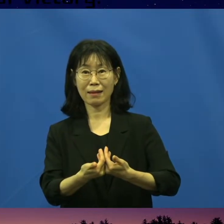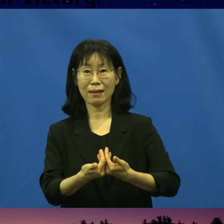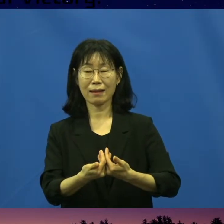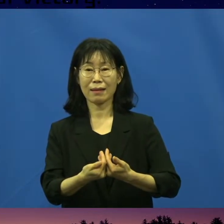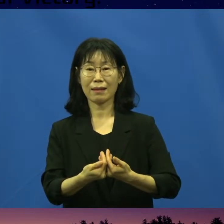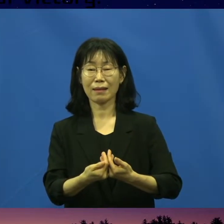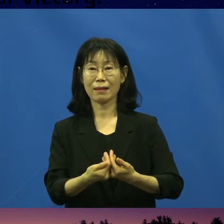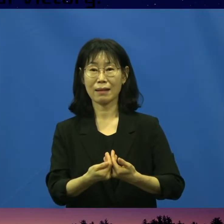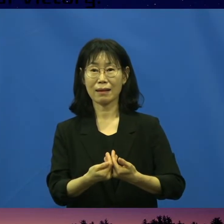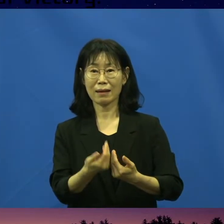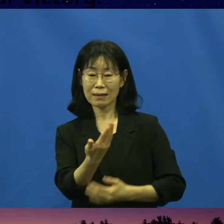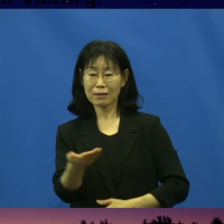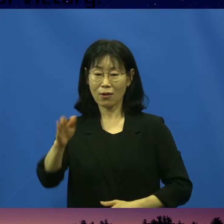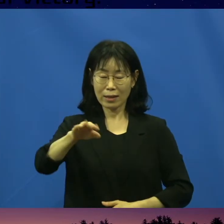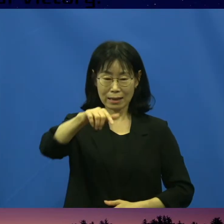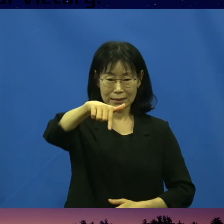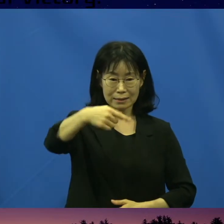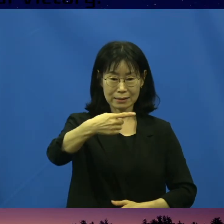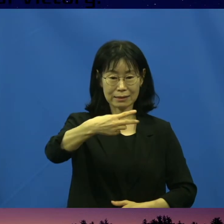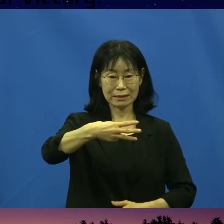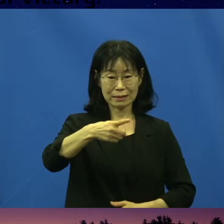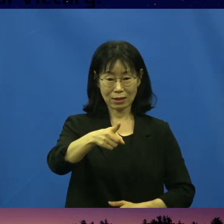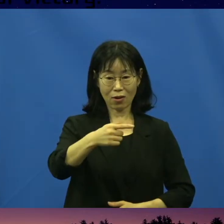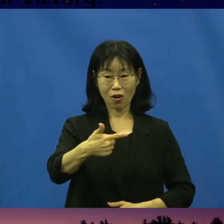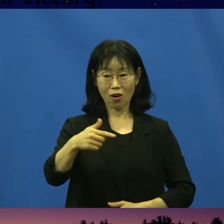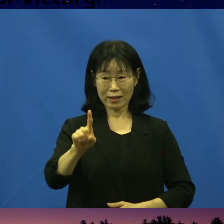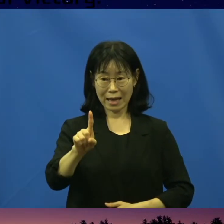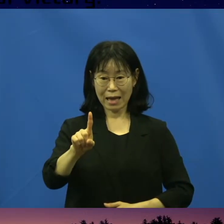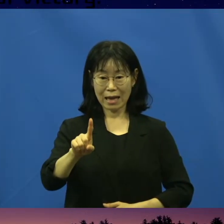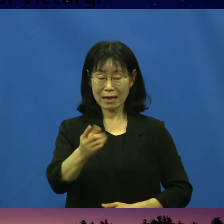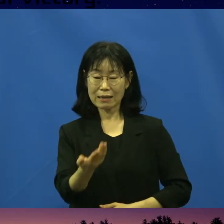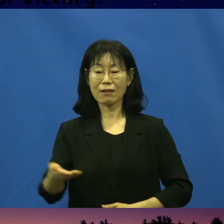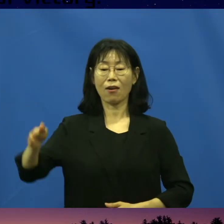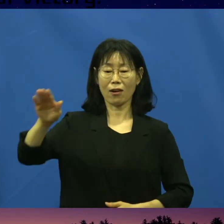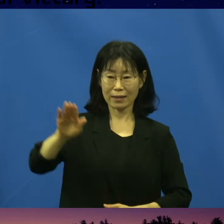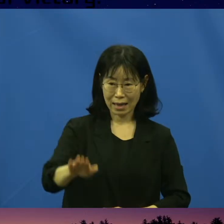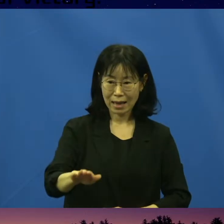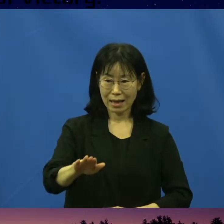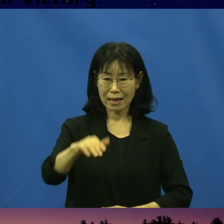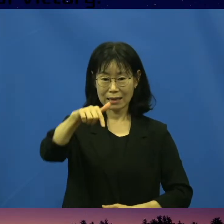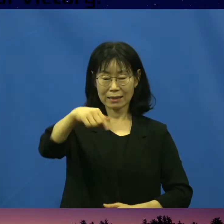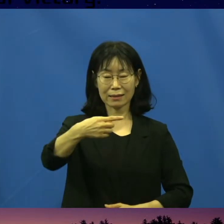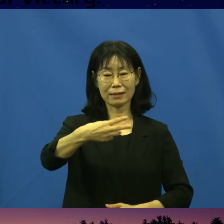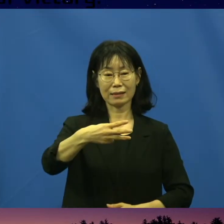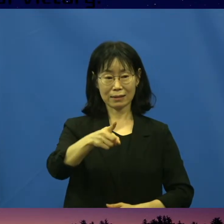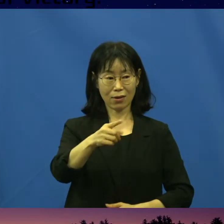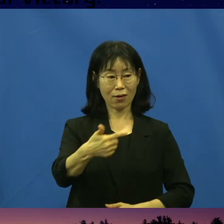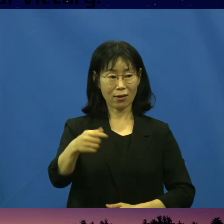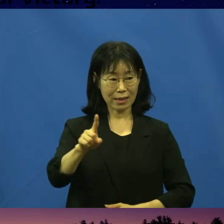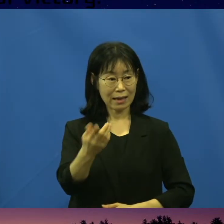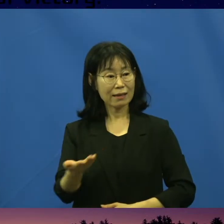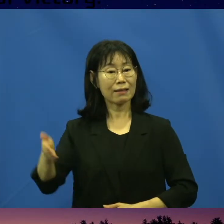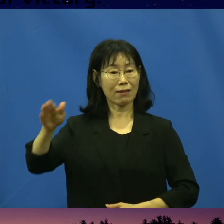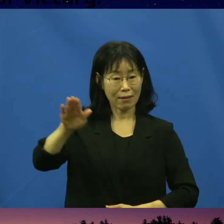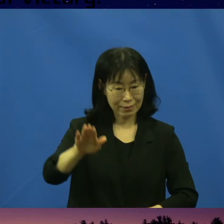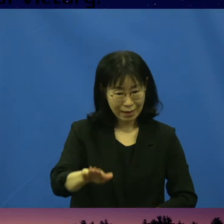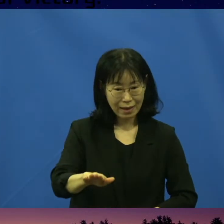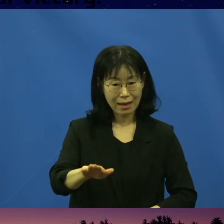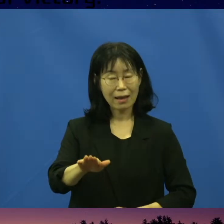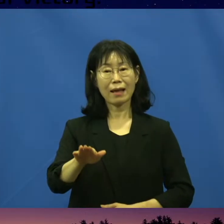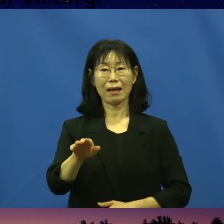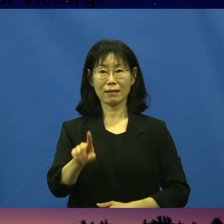여러분, 여기 그러나가 문제예요. 이 그러나가 모든 걸 무너뜨리는 거예요. 모든 걸 바꿔버리는 거예요. 한 가지 문제가 생긴